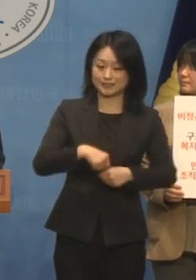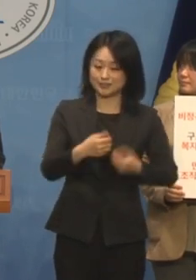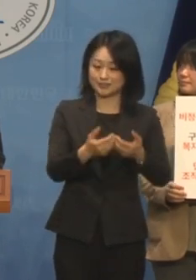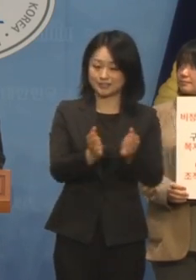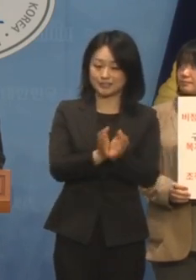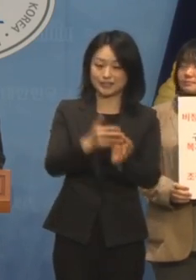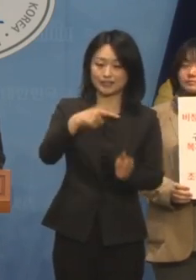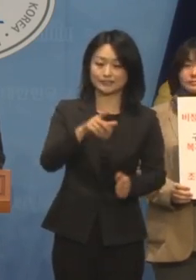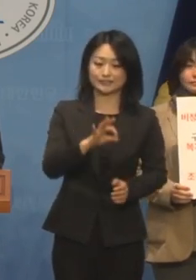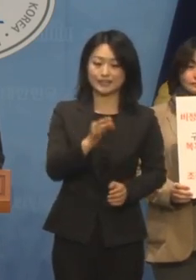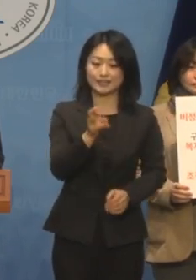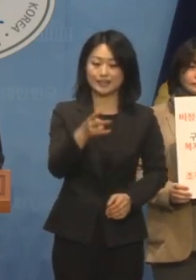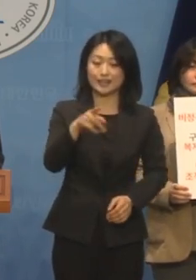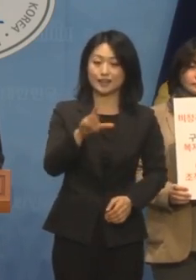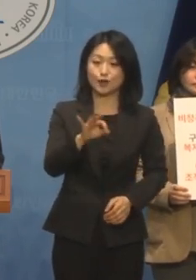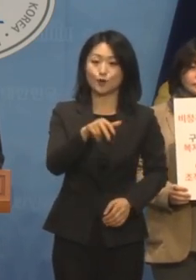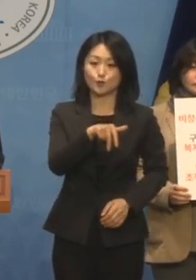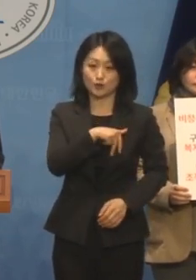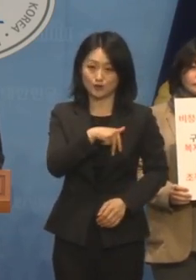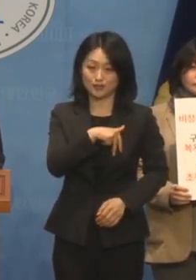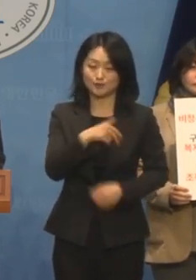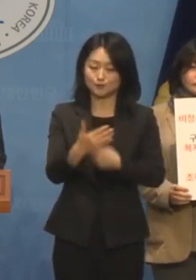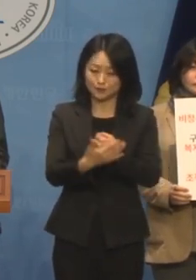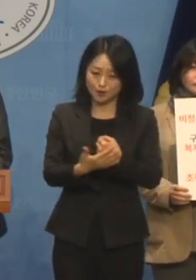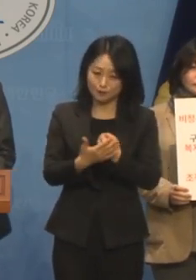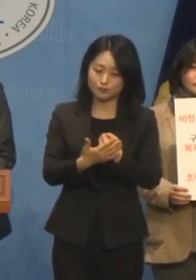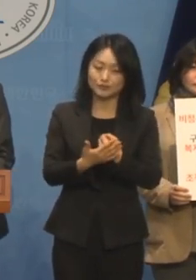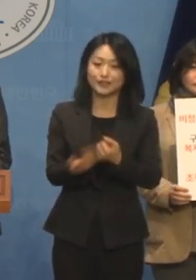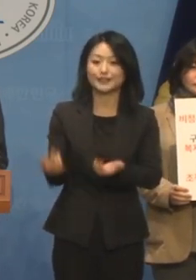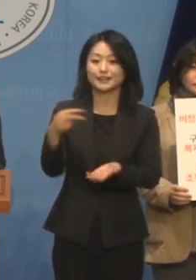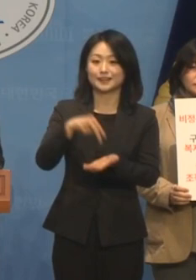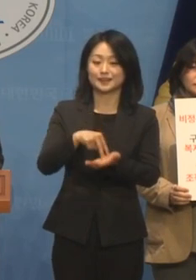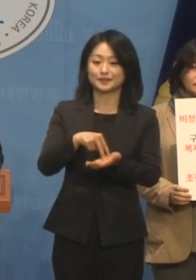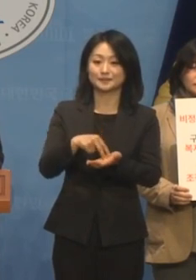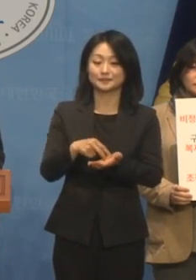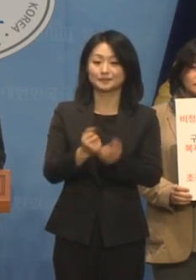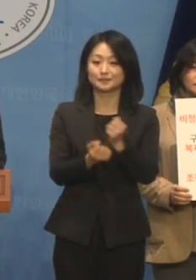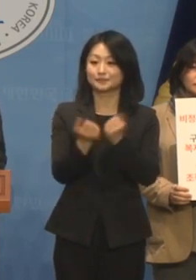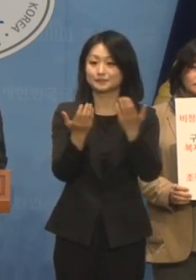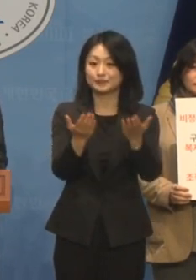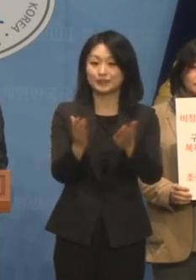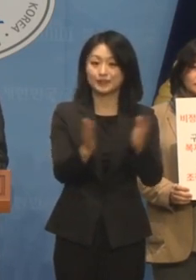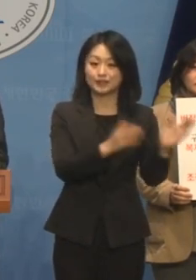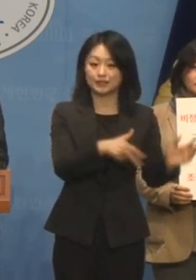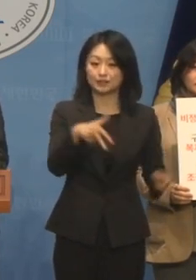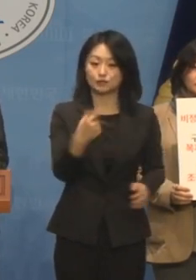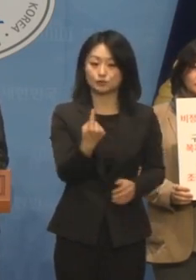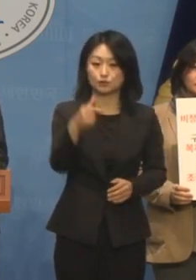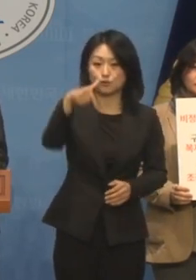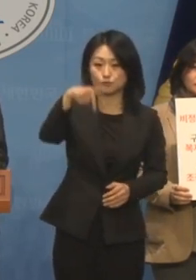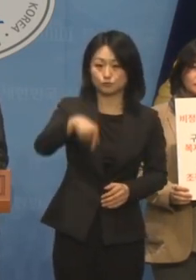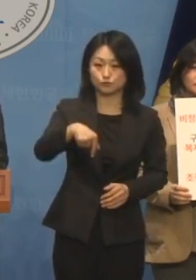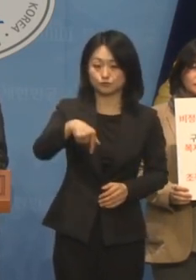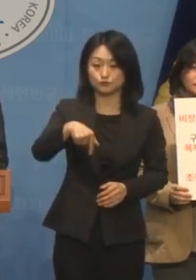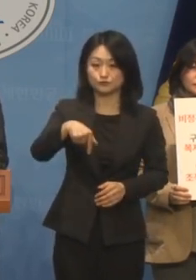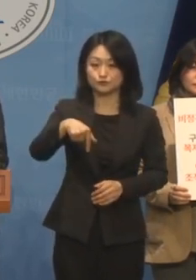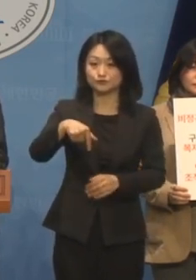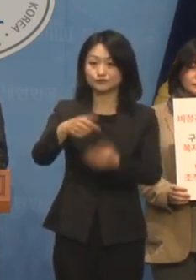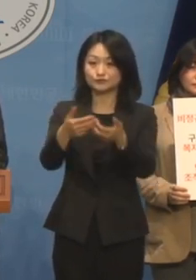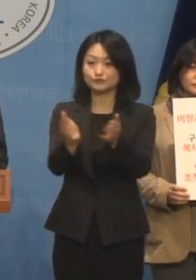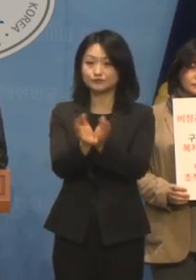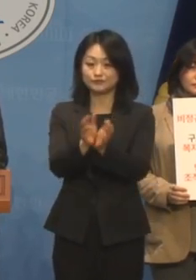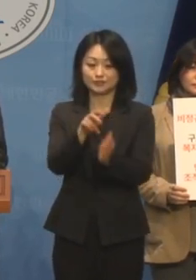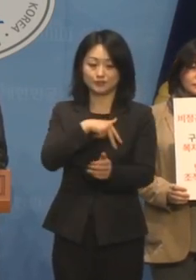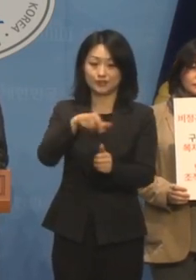장혜영 의원님께서 이렇게 열어주셔서 너무 감사드립니다. 두 번째 발언으로는요. 조국혁신당 이번에 국회의원 당선인으로 된